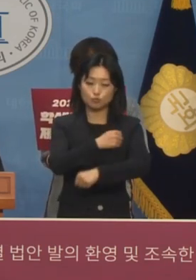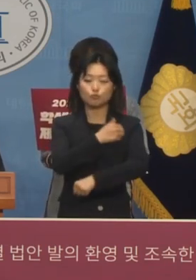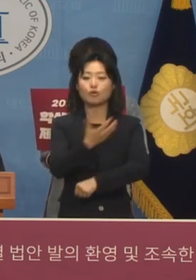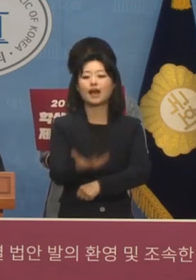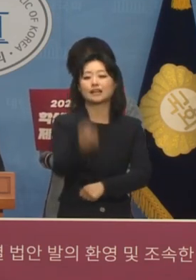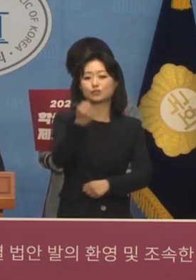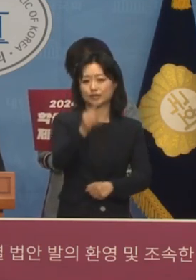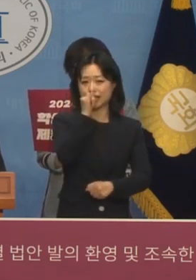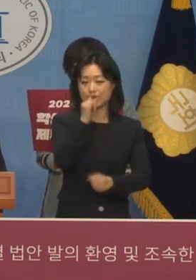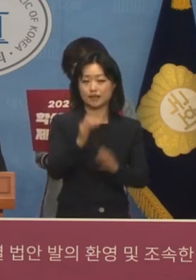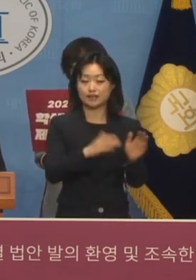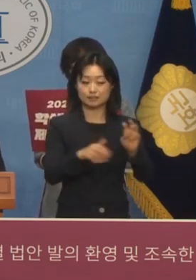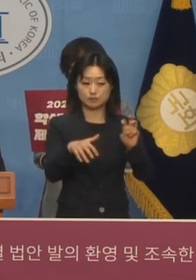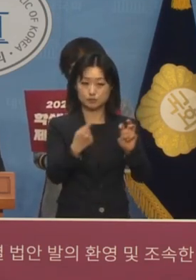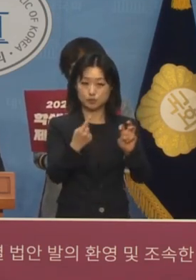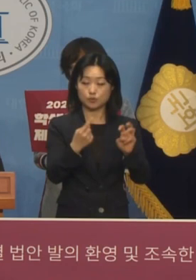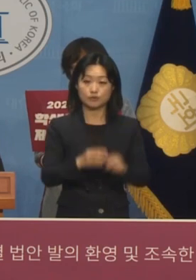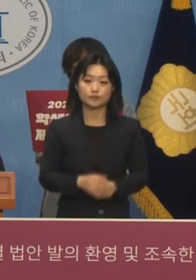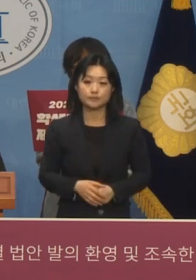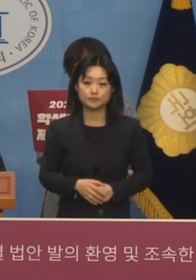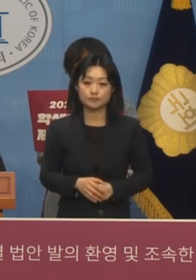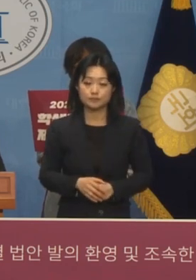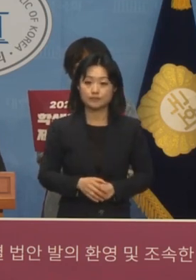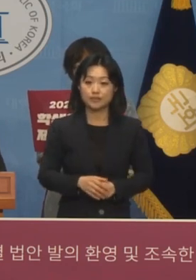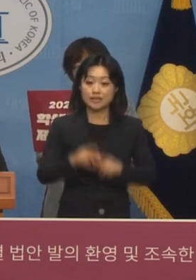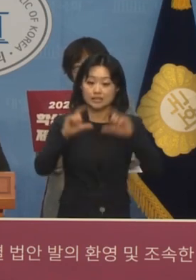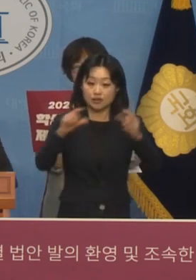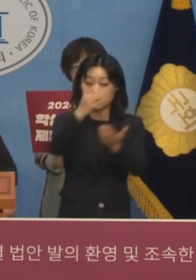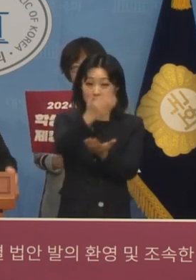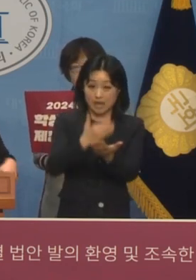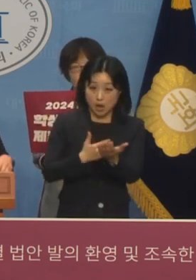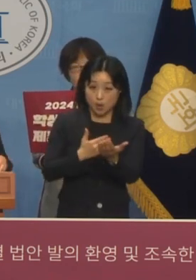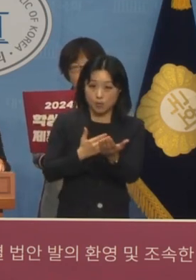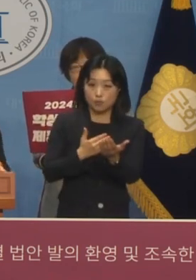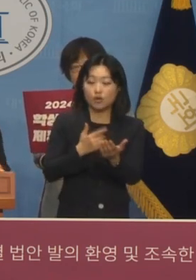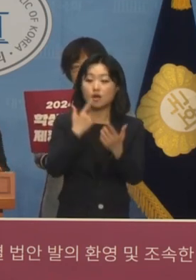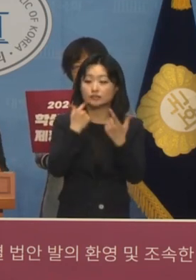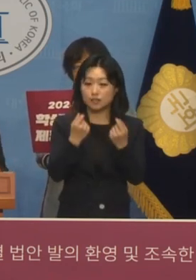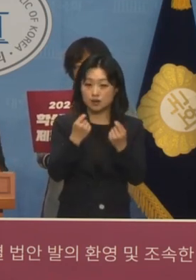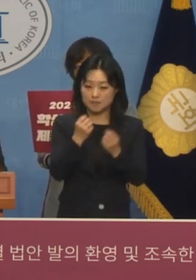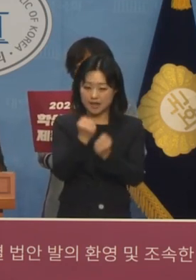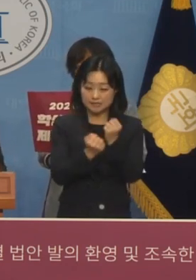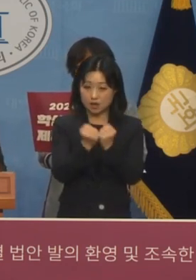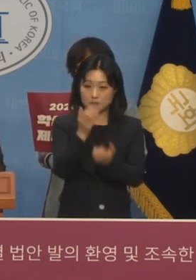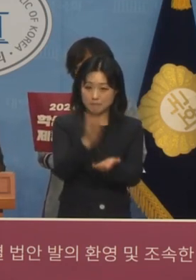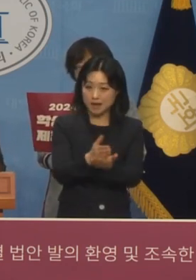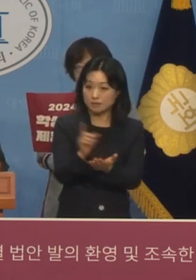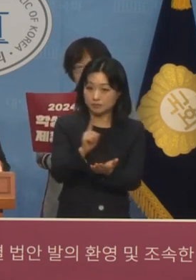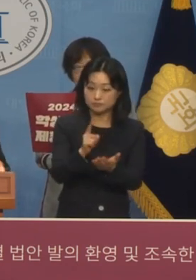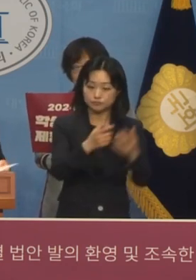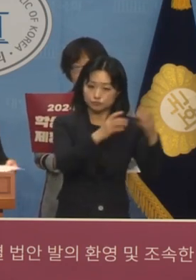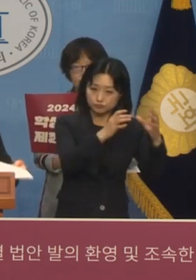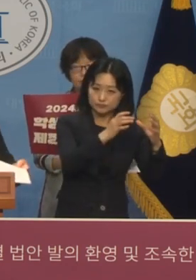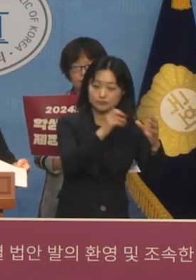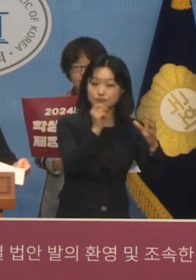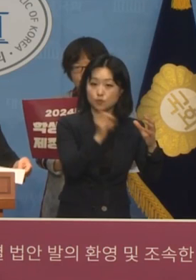있다. 30조 이 선언에 나와 있는 어떤 내용도 다음과 같이 해석해서는 안 된다. 즉 어떤